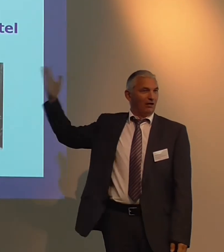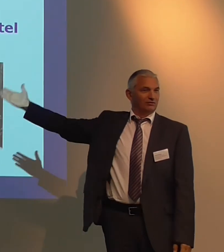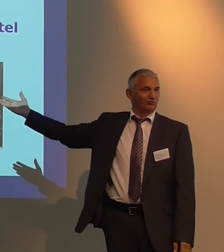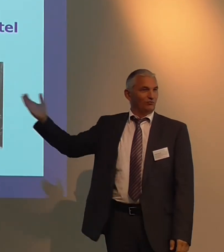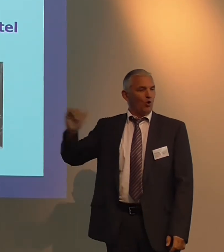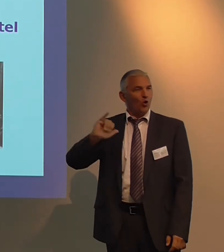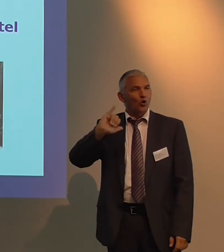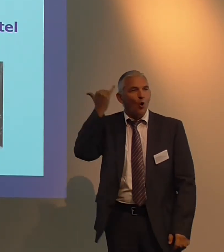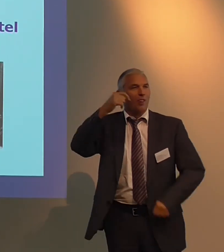100% Untertitel, ja.